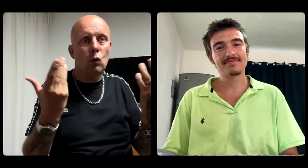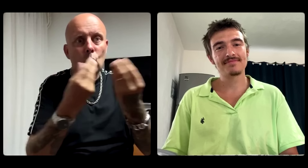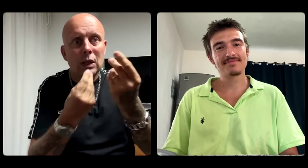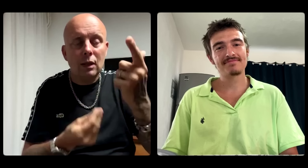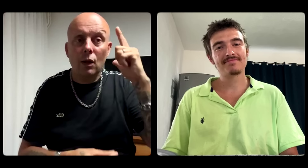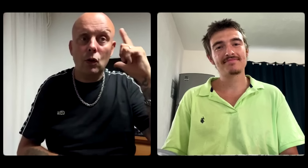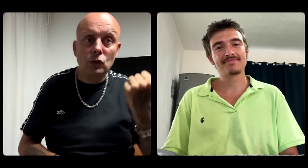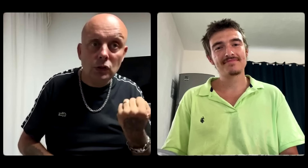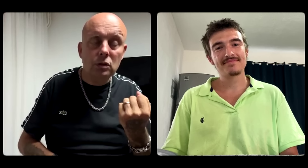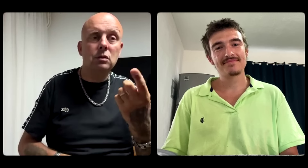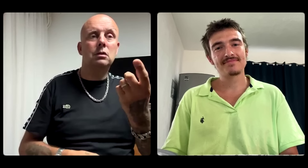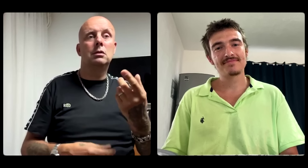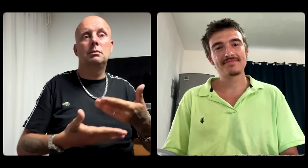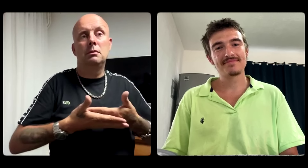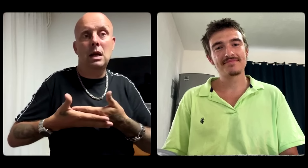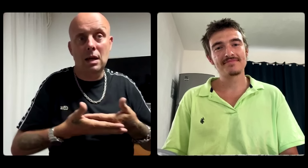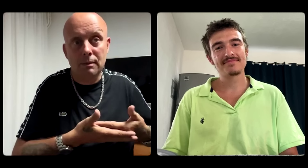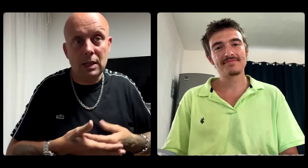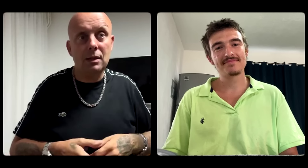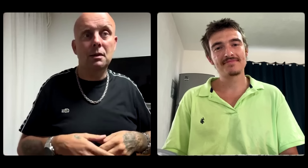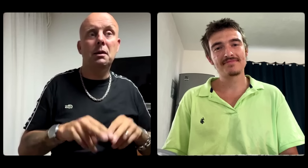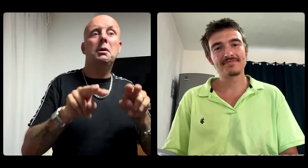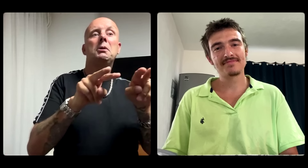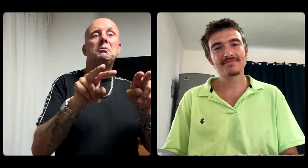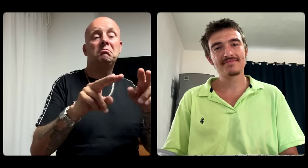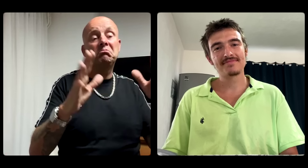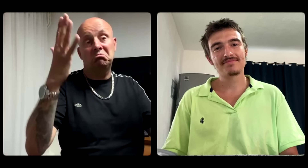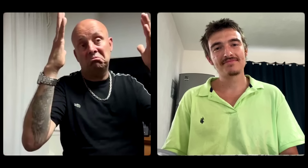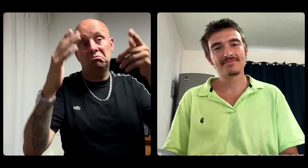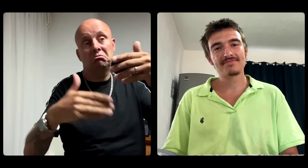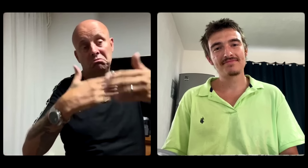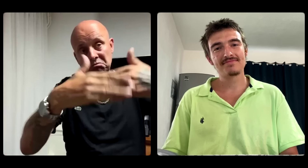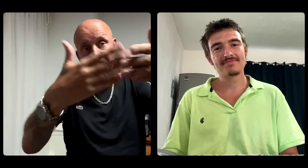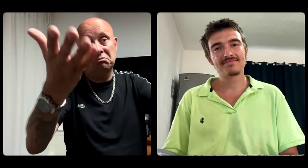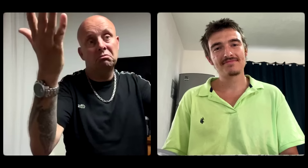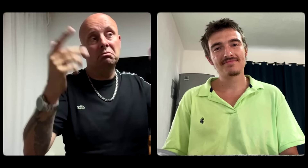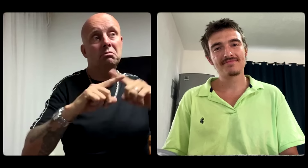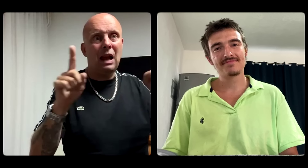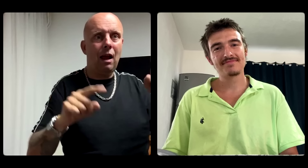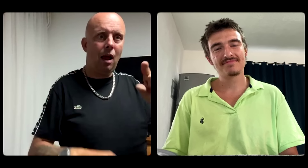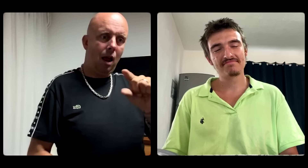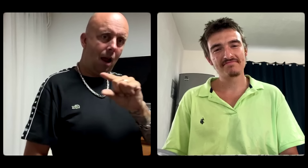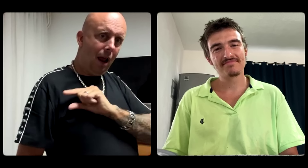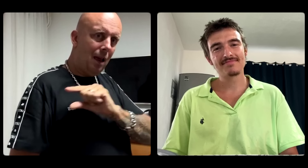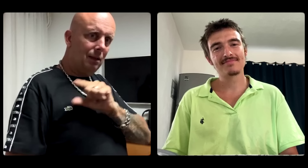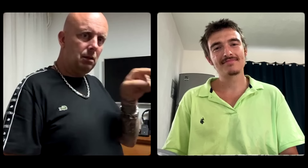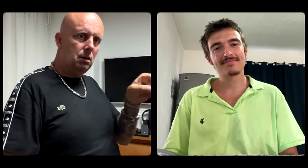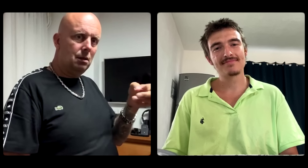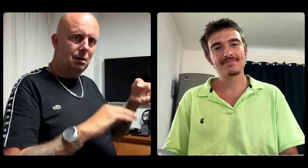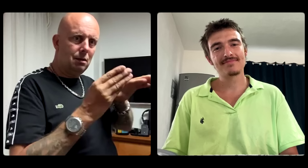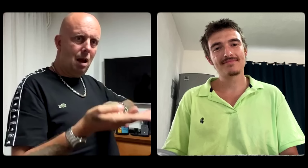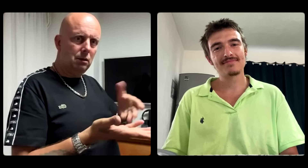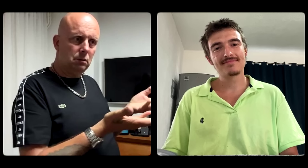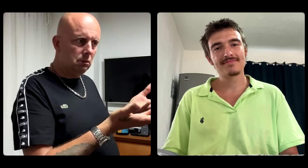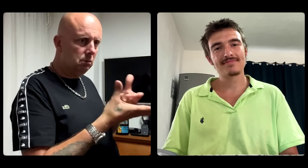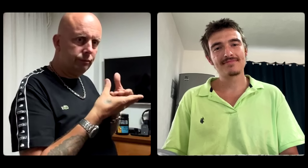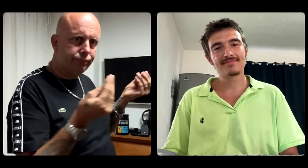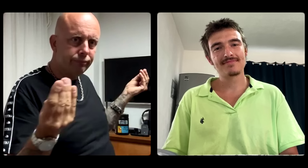echt. Dit heb ik nog nooit iemand gedaan. En dat ik ja, dit is zo. Bingo.